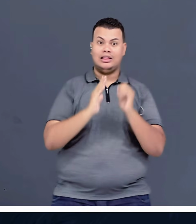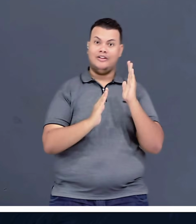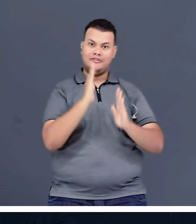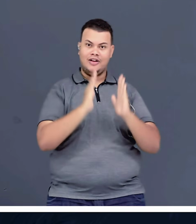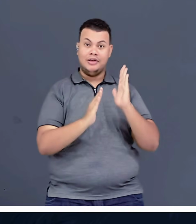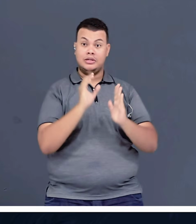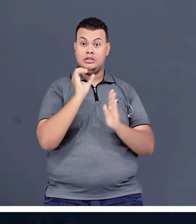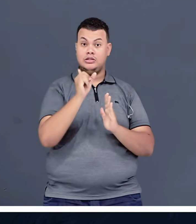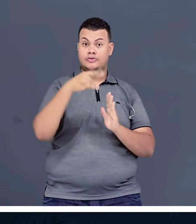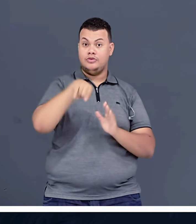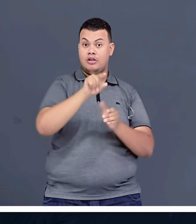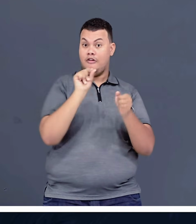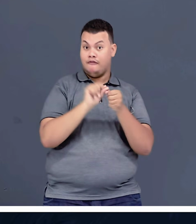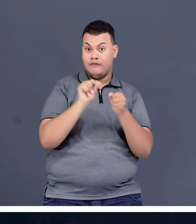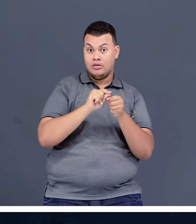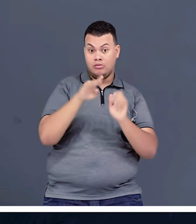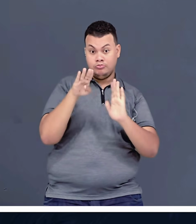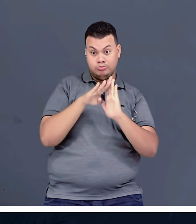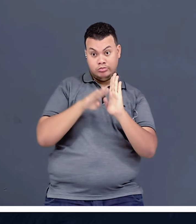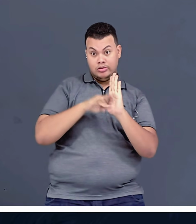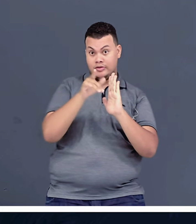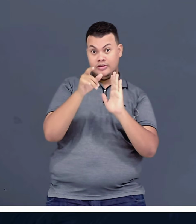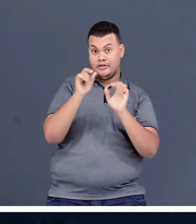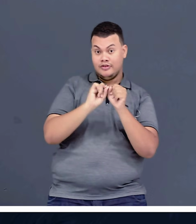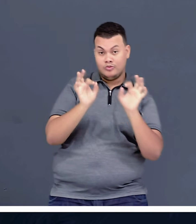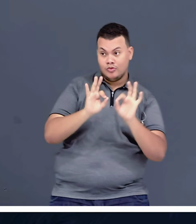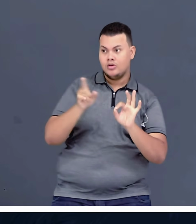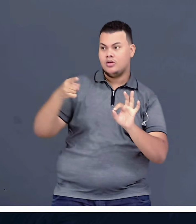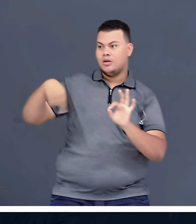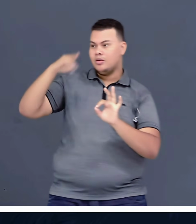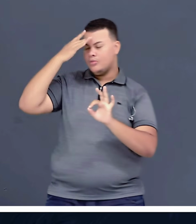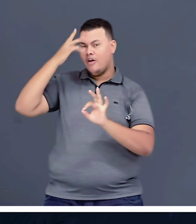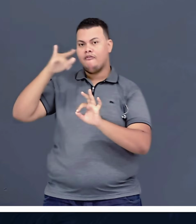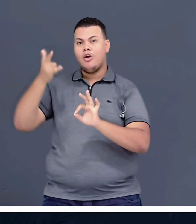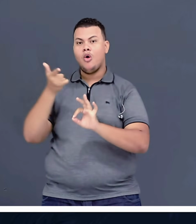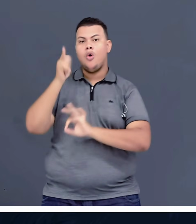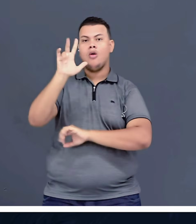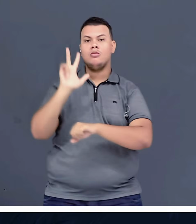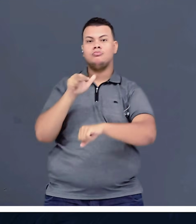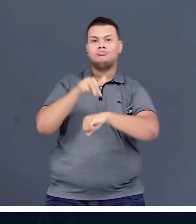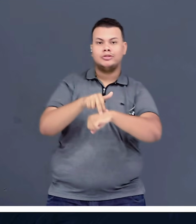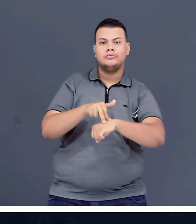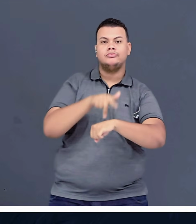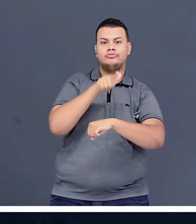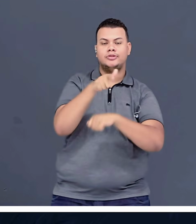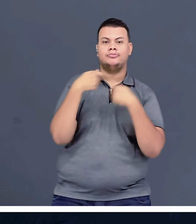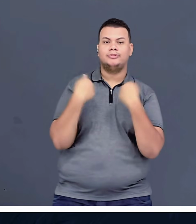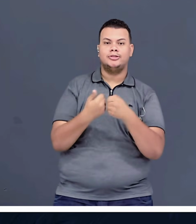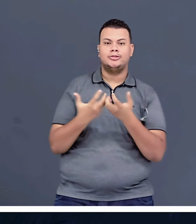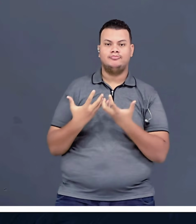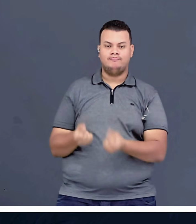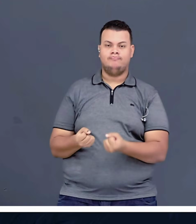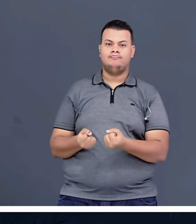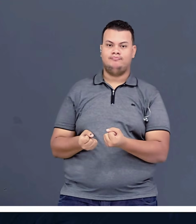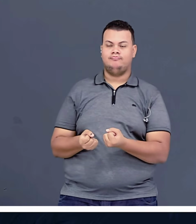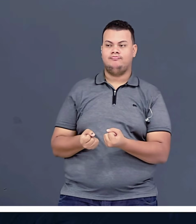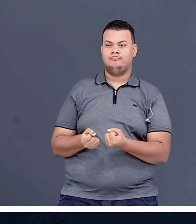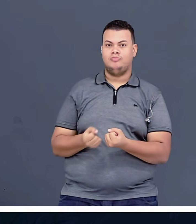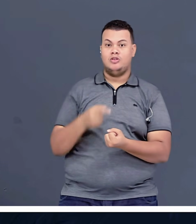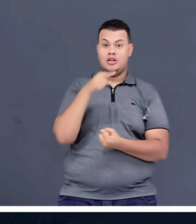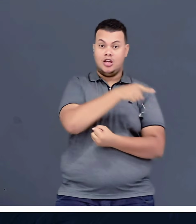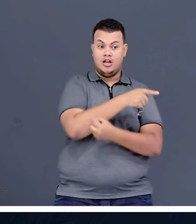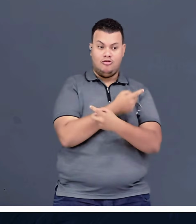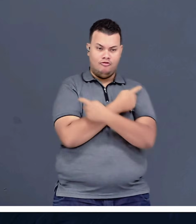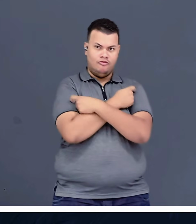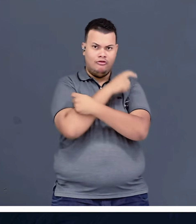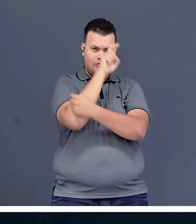diz, né? Se você não fizer a sua agenda, alguém vai fazer a agenda dele por você, e você vai ter que estar nela. O faraó tinha